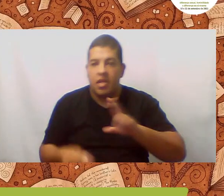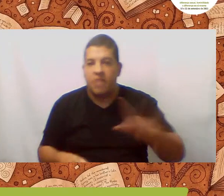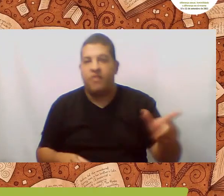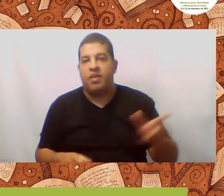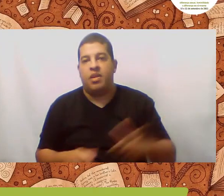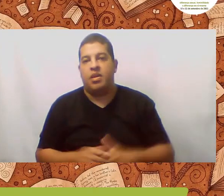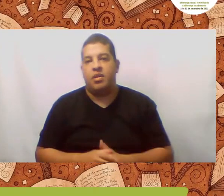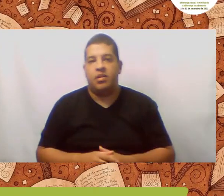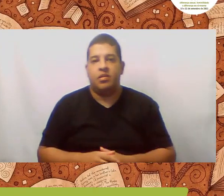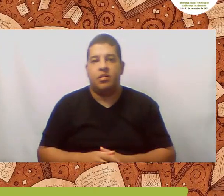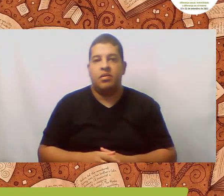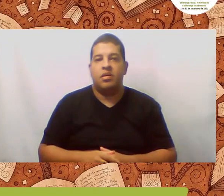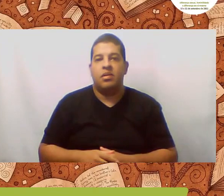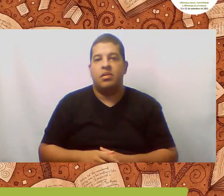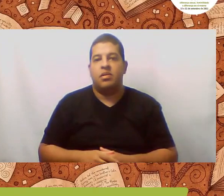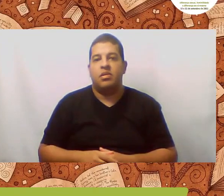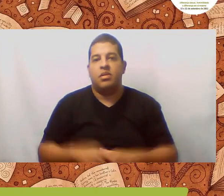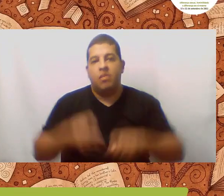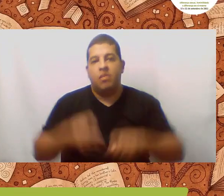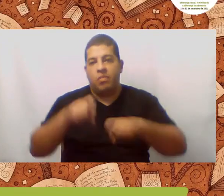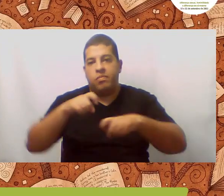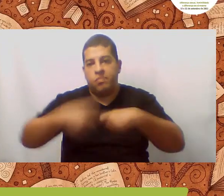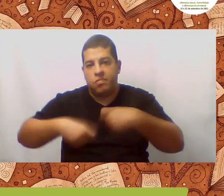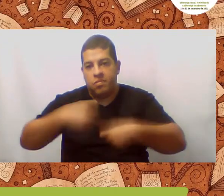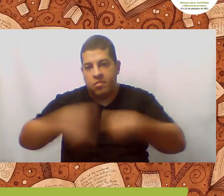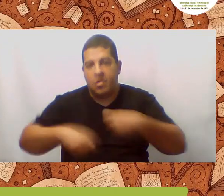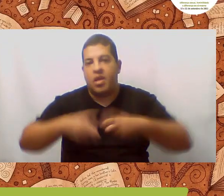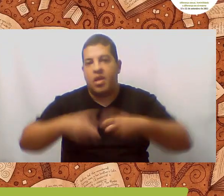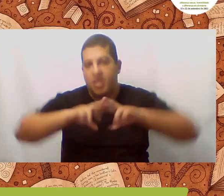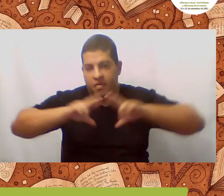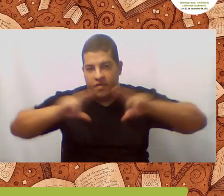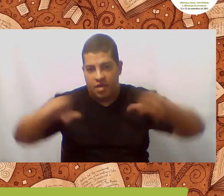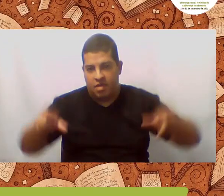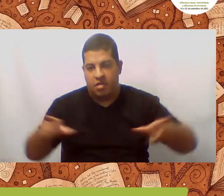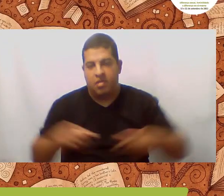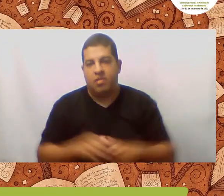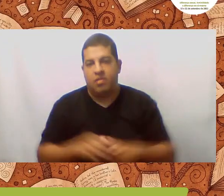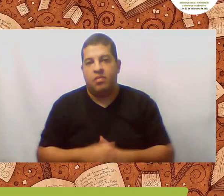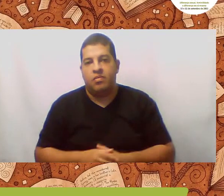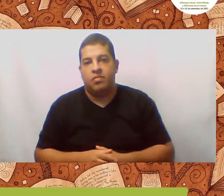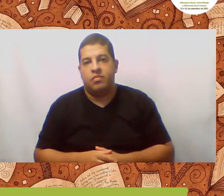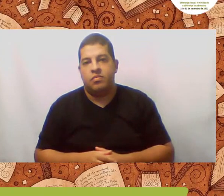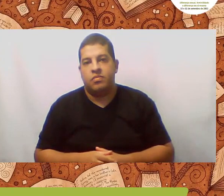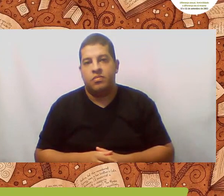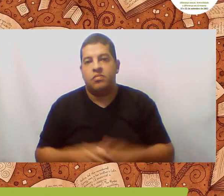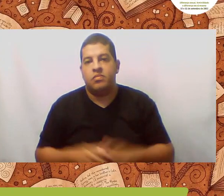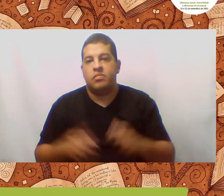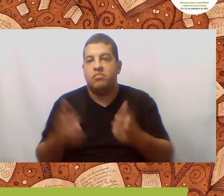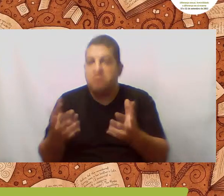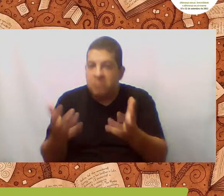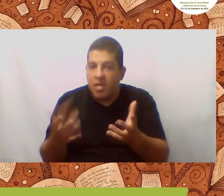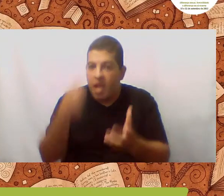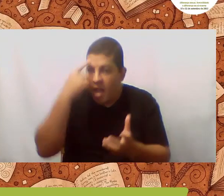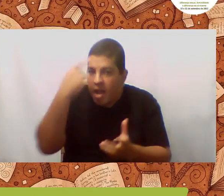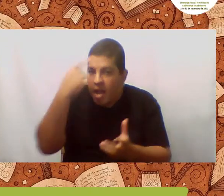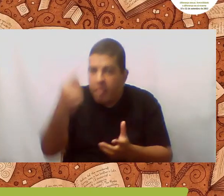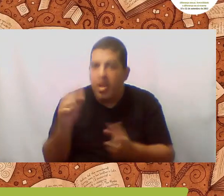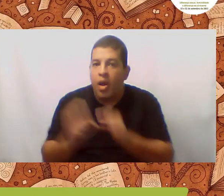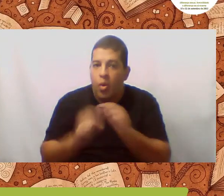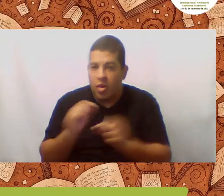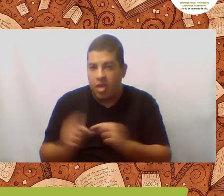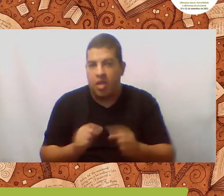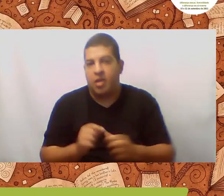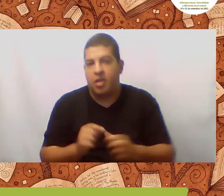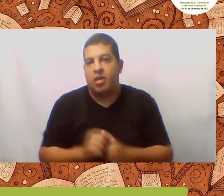ontológica entre os sexos e a teoria diferencial entre os sexos. E eu queria lembrar para vocês que essa teoria é uma